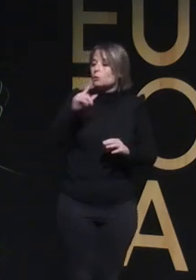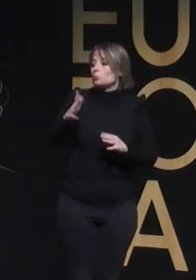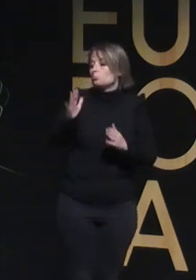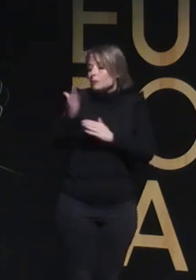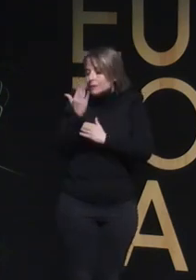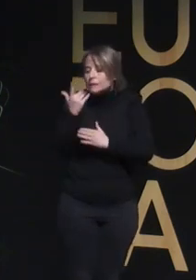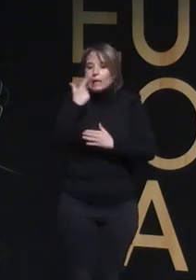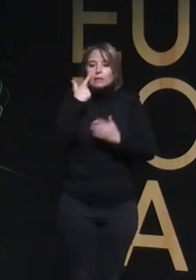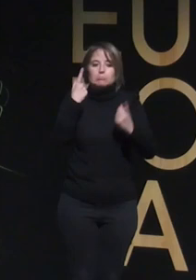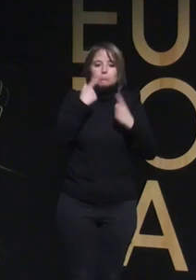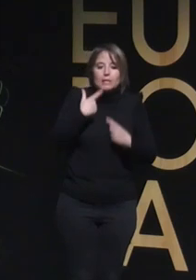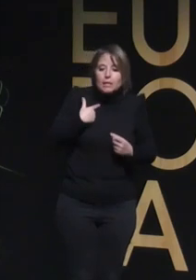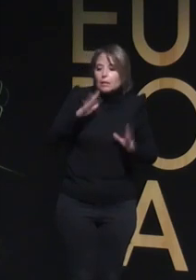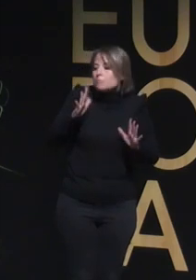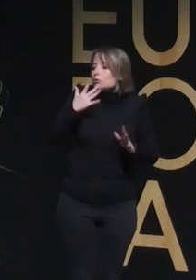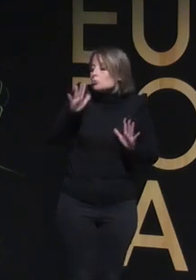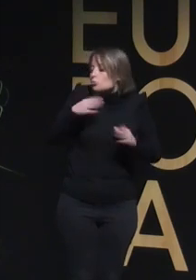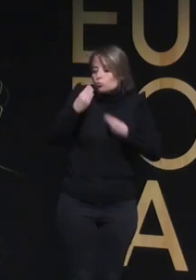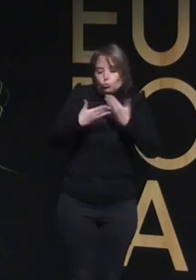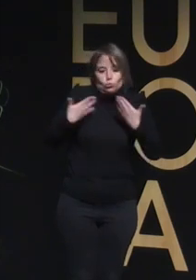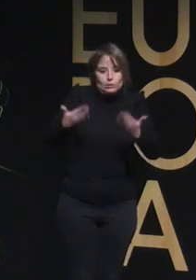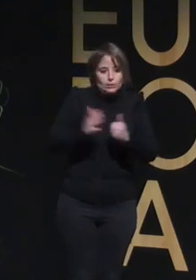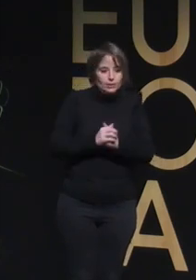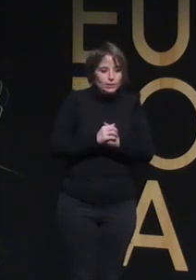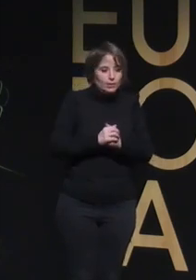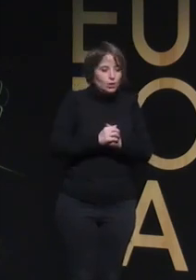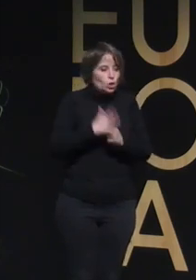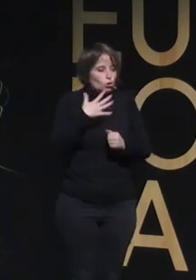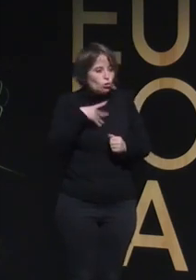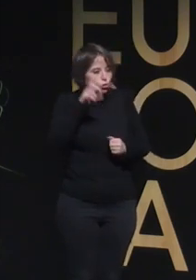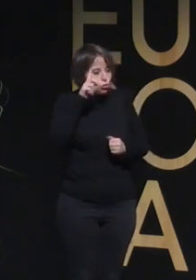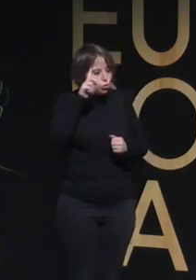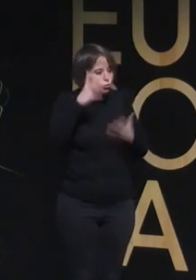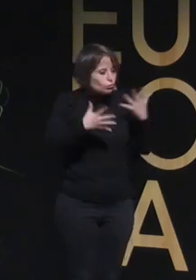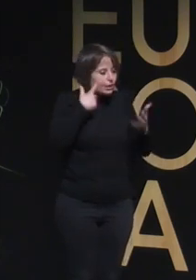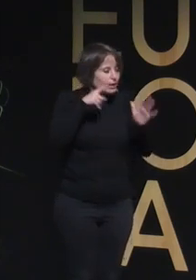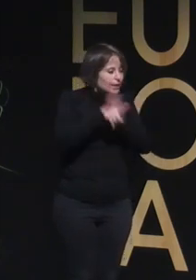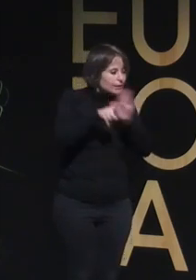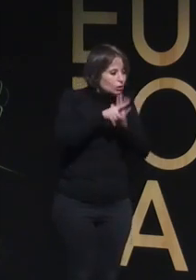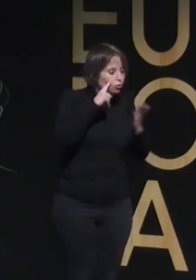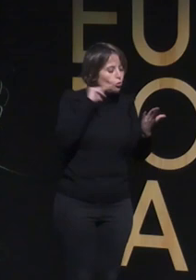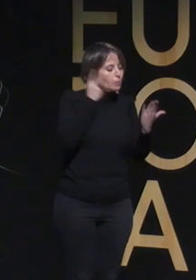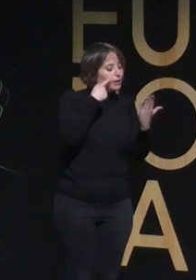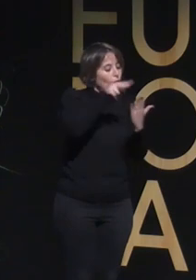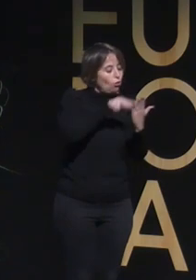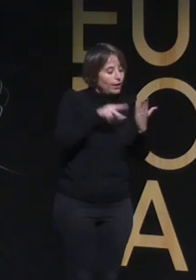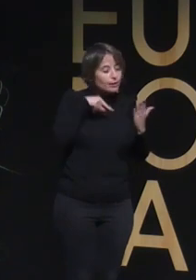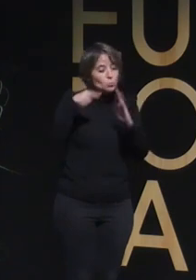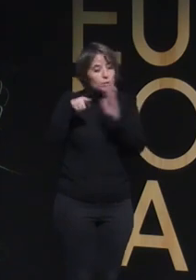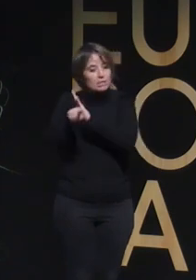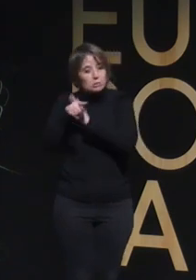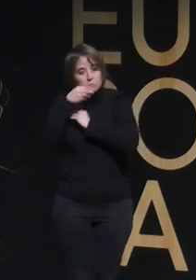gustaría saber, pero bueno, entiendo que no me enseñes, ¿no? Yo no sabría, yo no sé si sabría gestionar lo que leería en su WhatsApp.